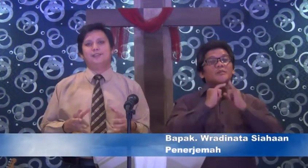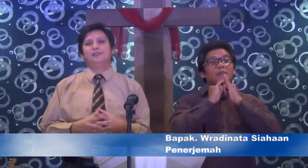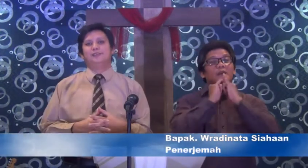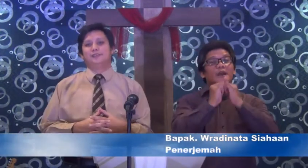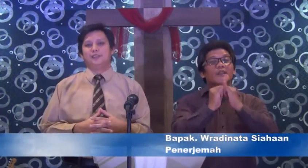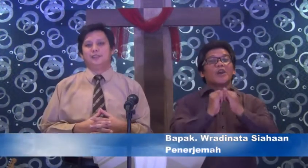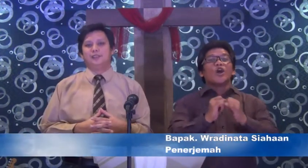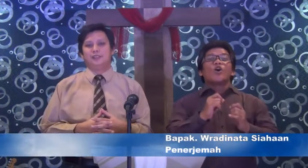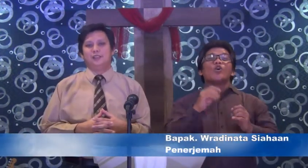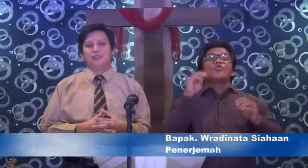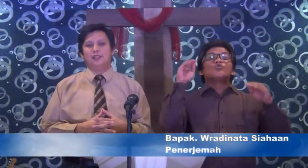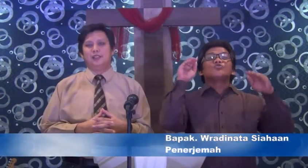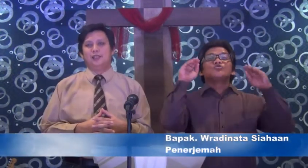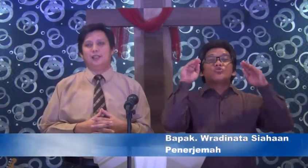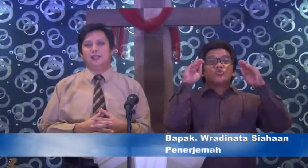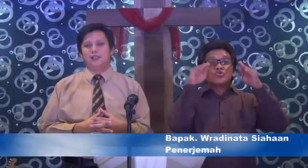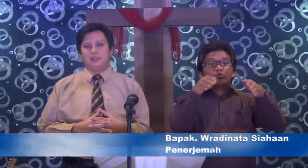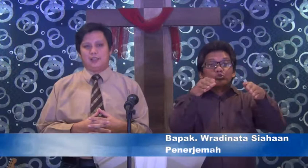spesial